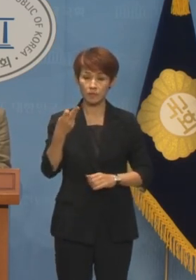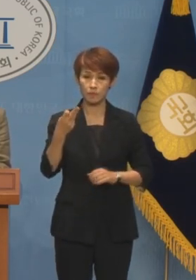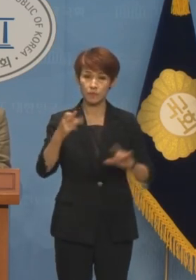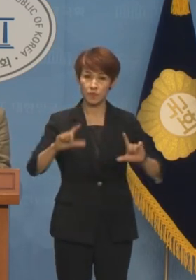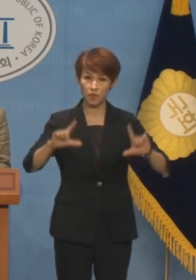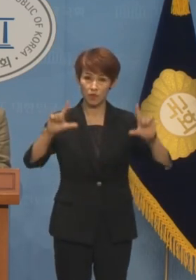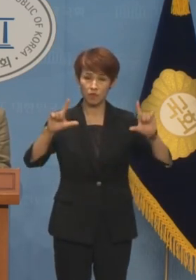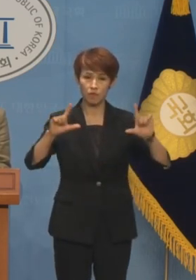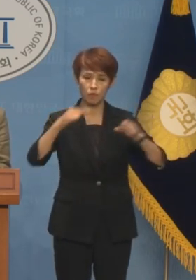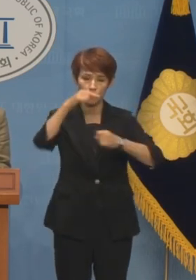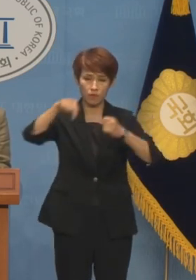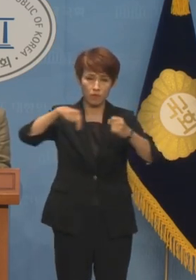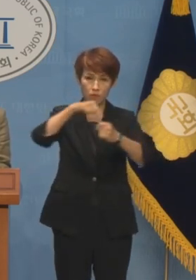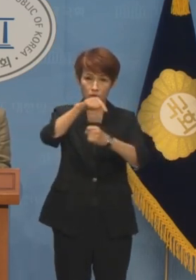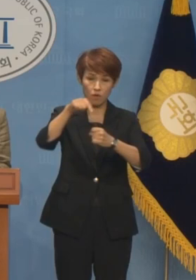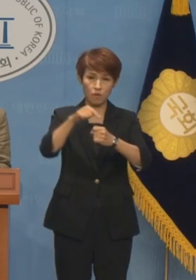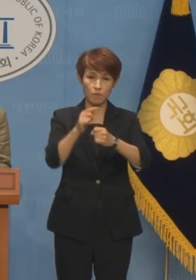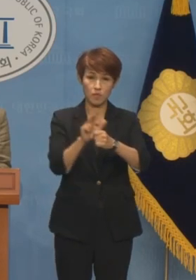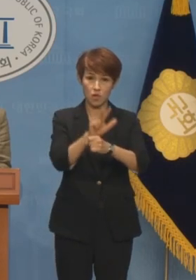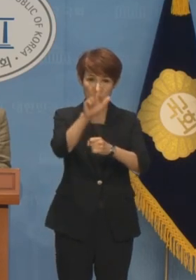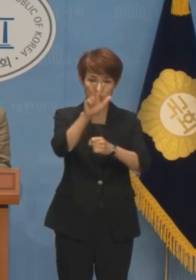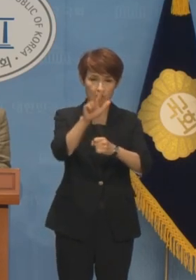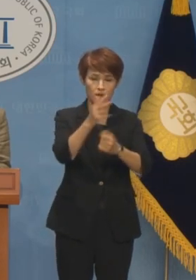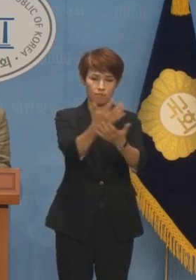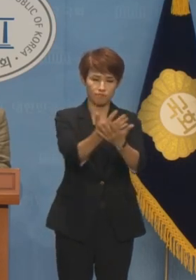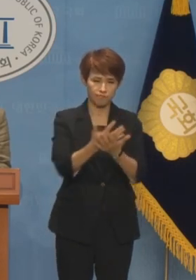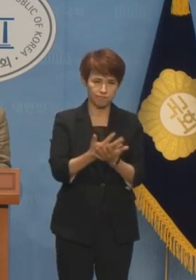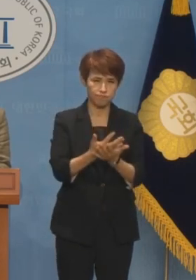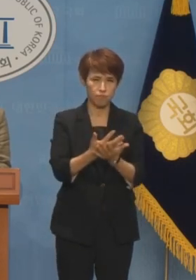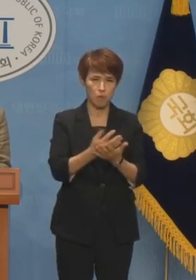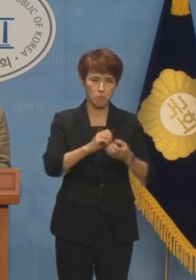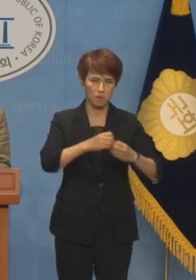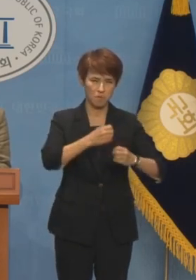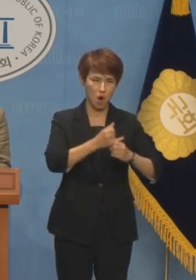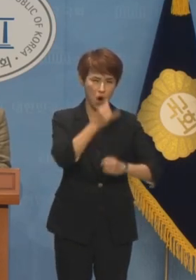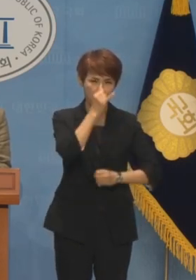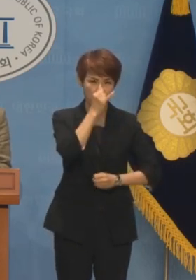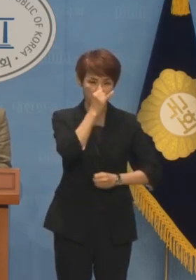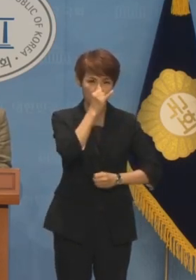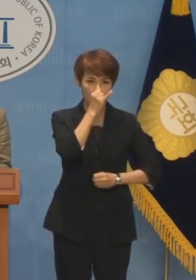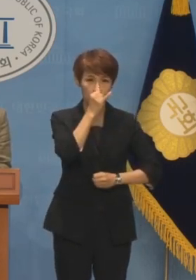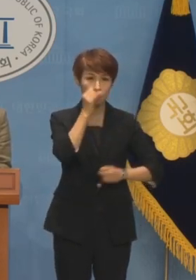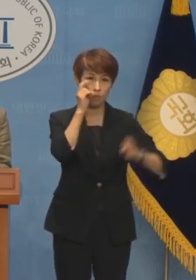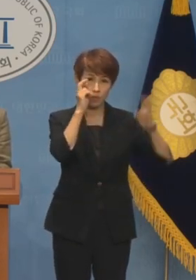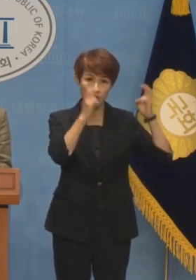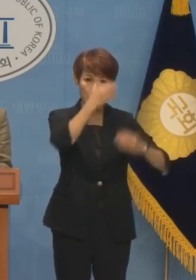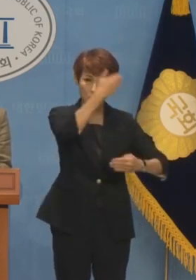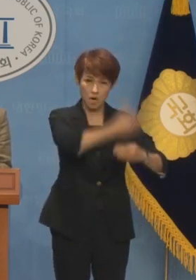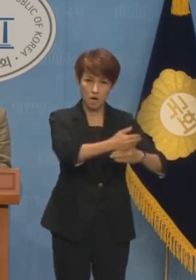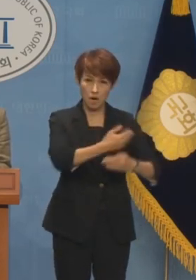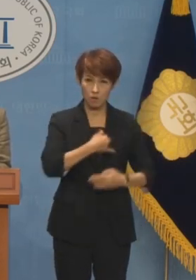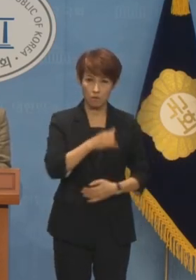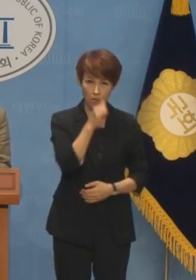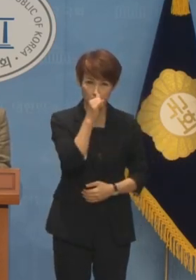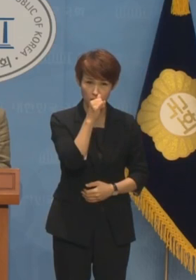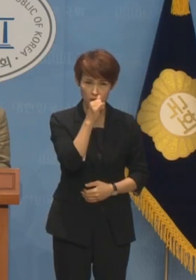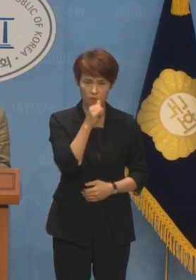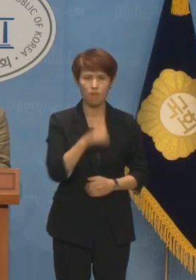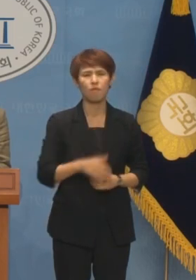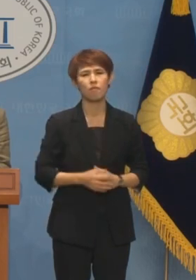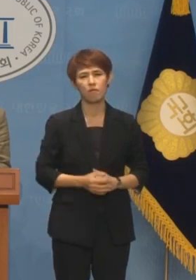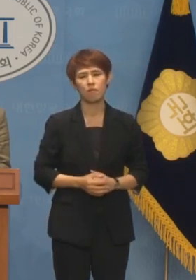원자력 발전소 부품 시험 성적서 위조 비리로 문을 닫은 JS전선을 기억하십니까? 무려 10여 년이